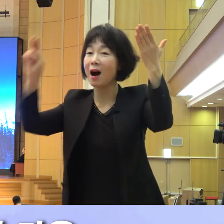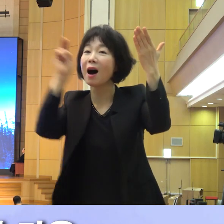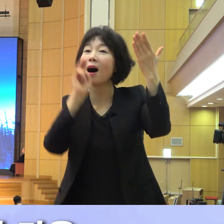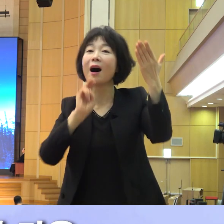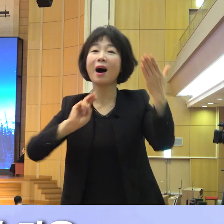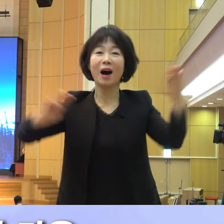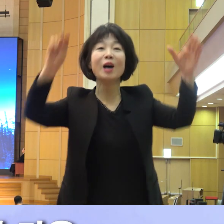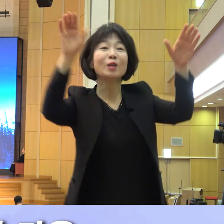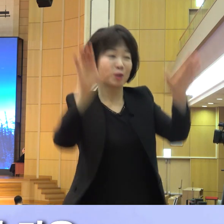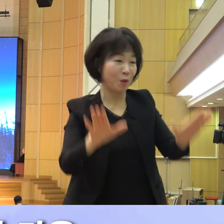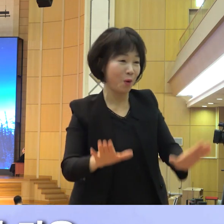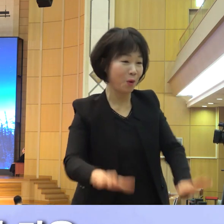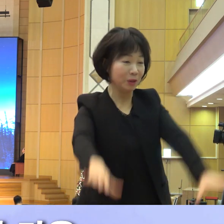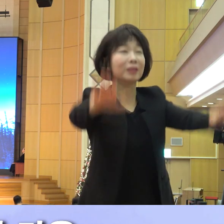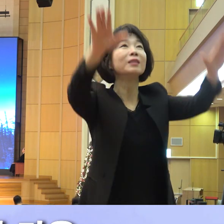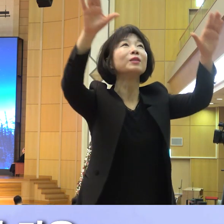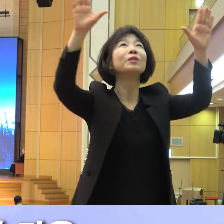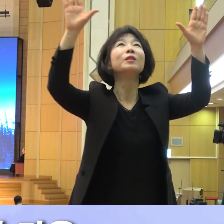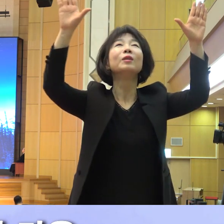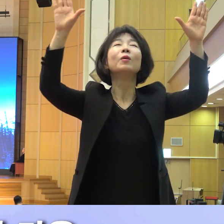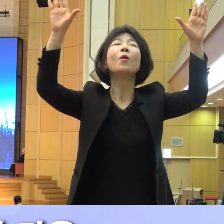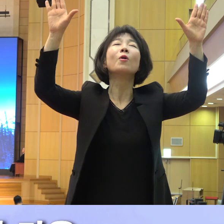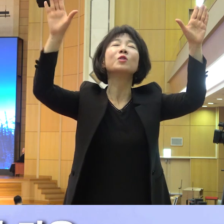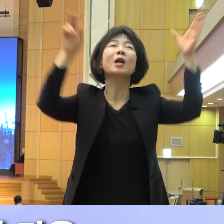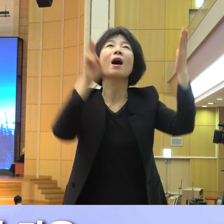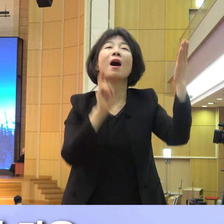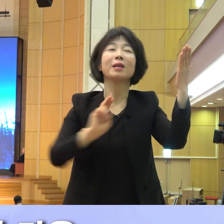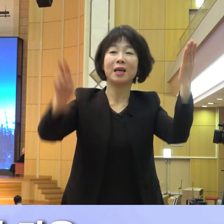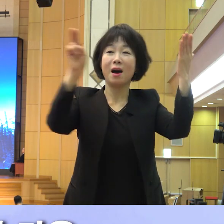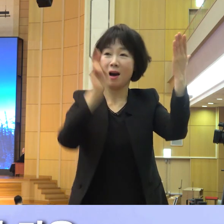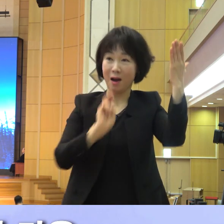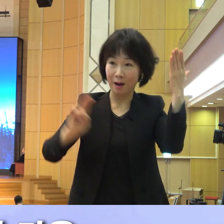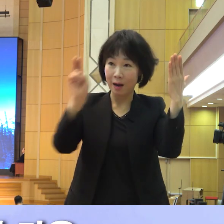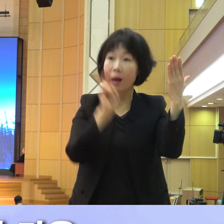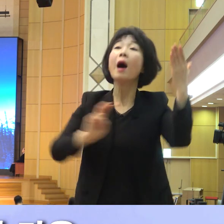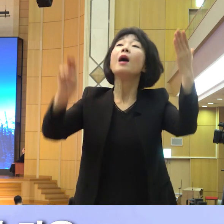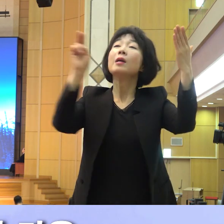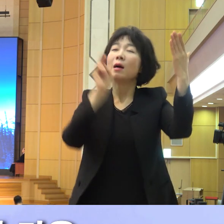찬양, 손을 들고 찬양.